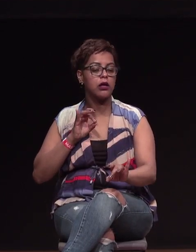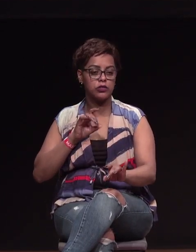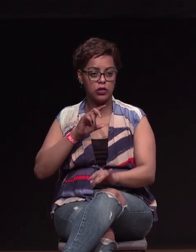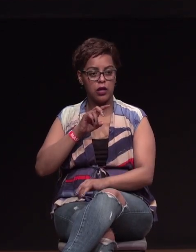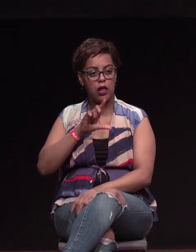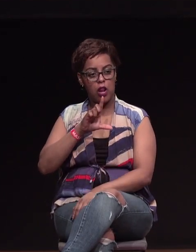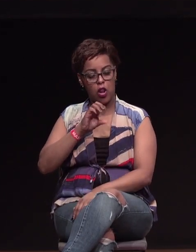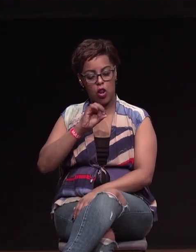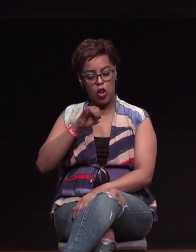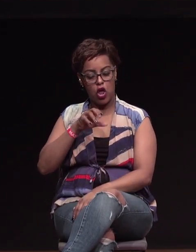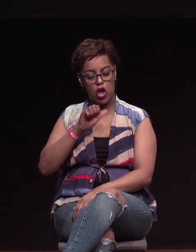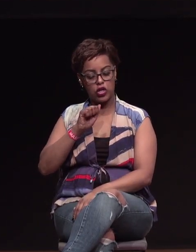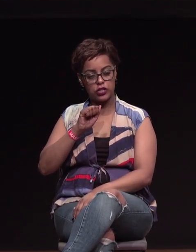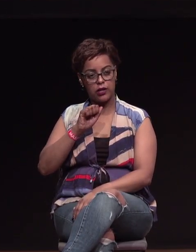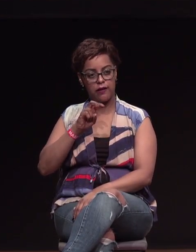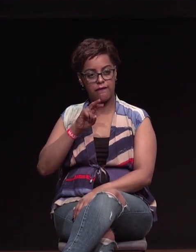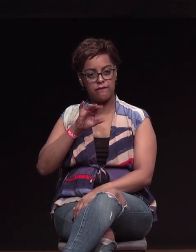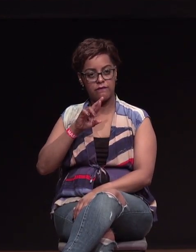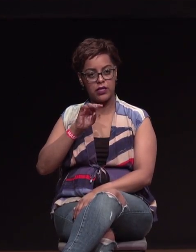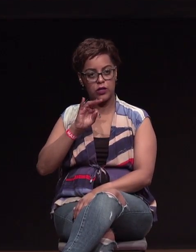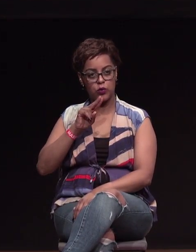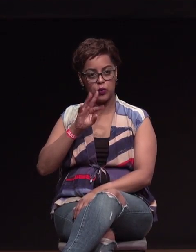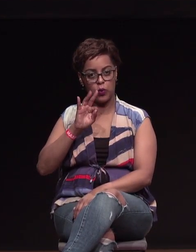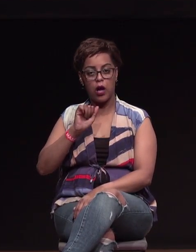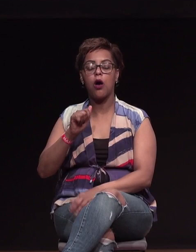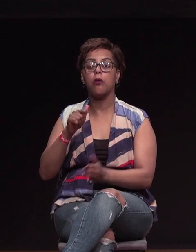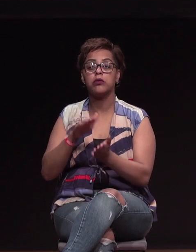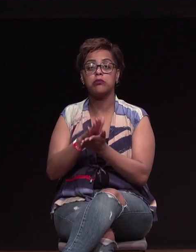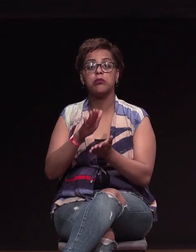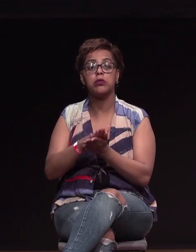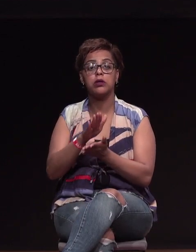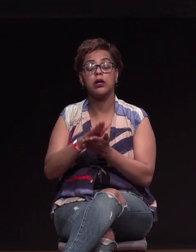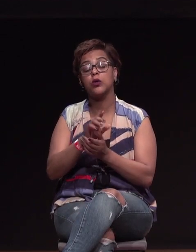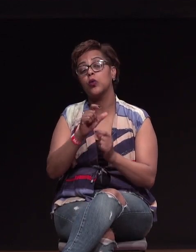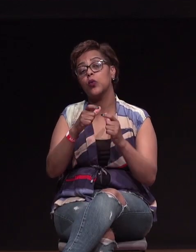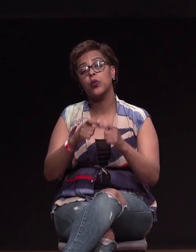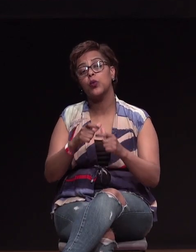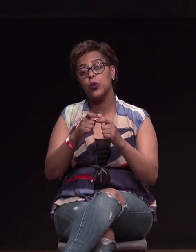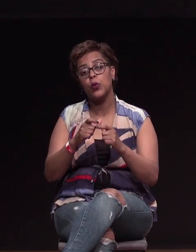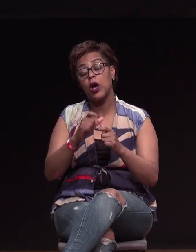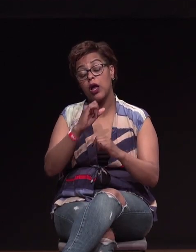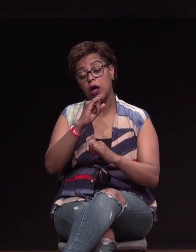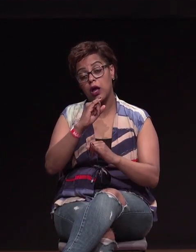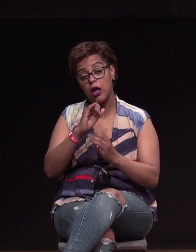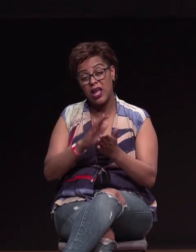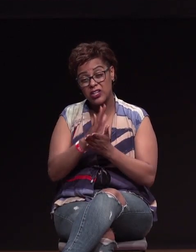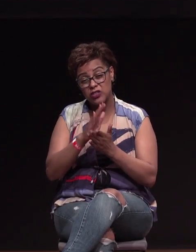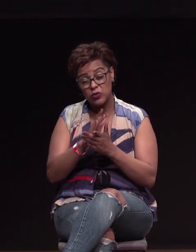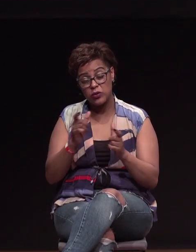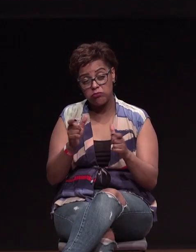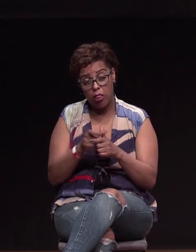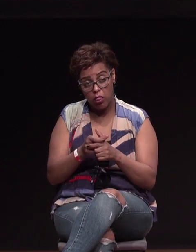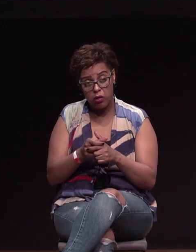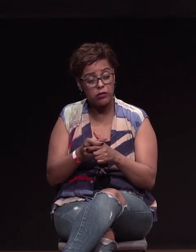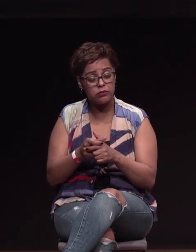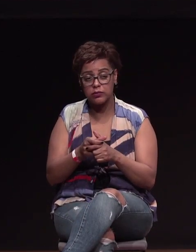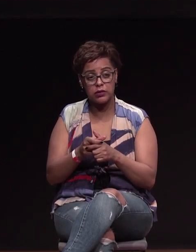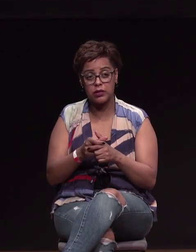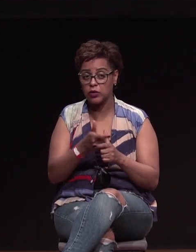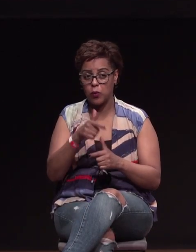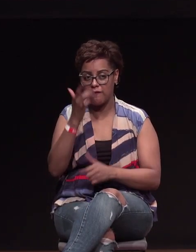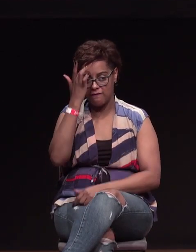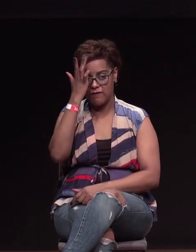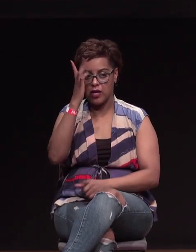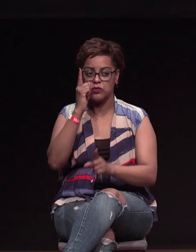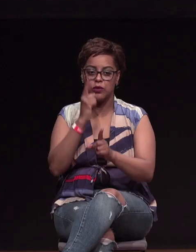quiserem acessar os livros, porque muitos deles são publicados por editoras pequenas, que não são tão